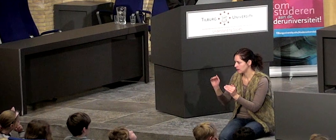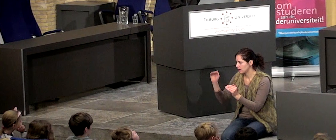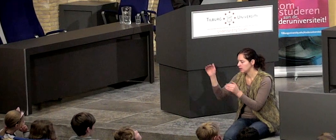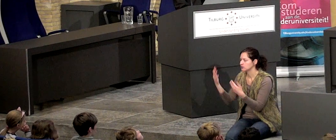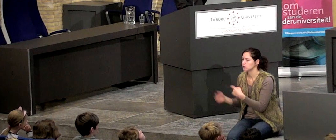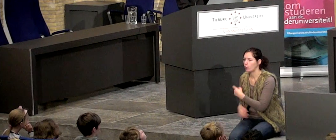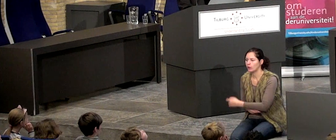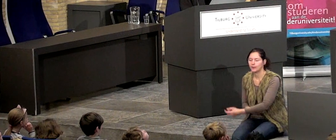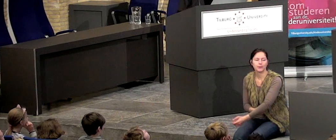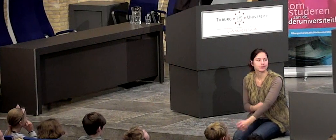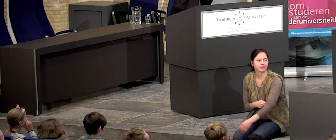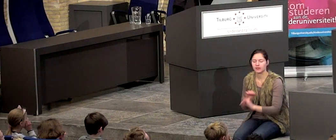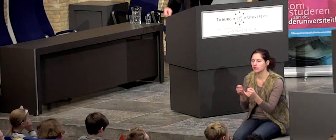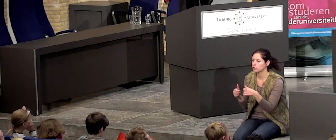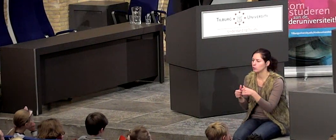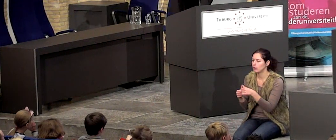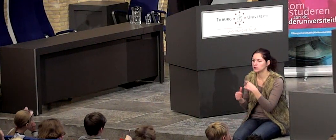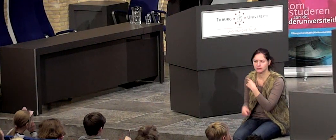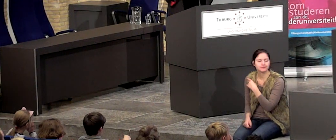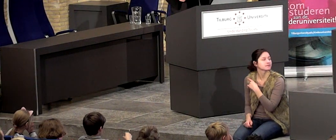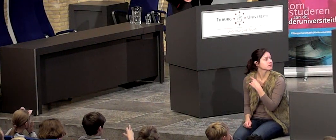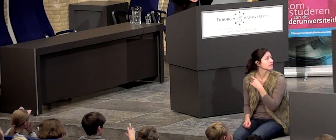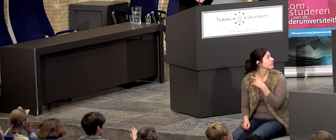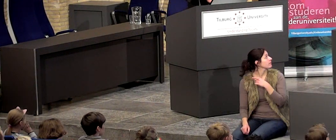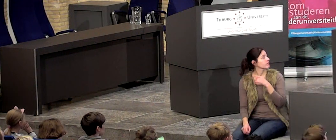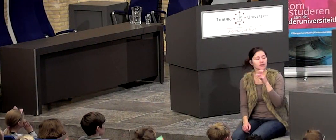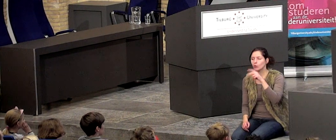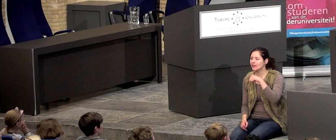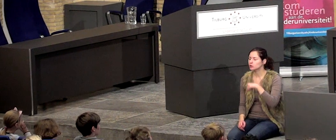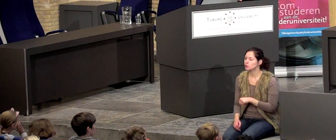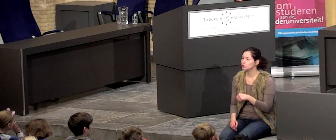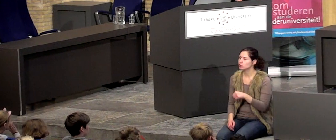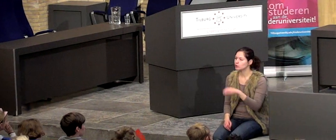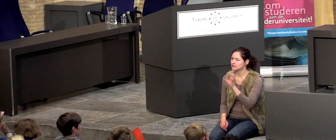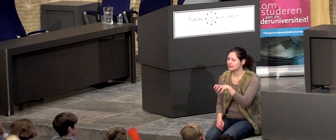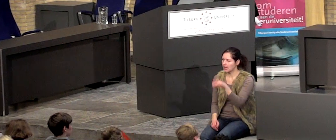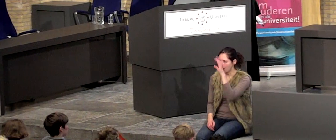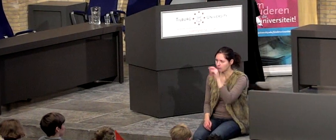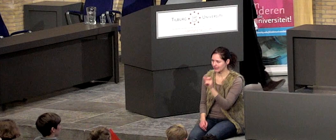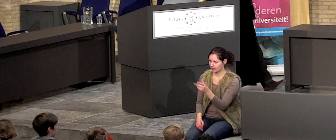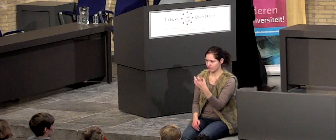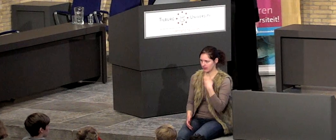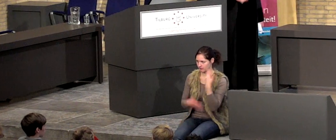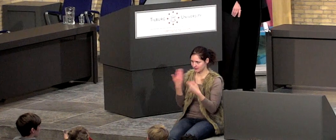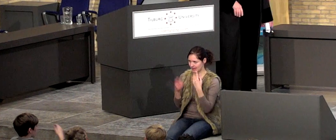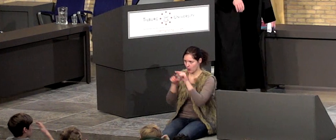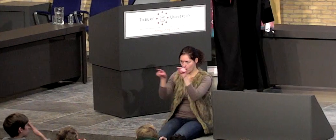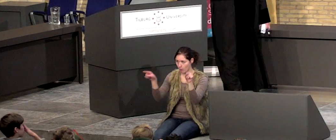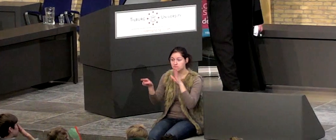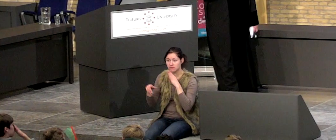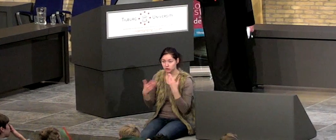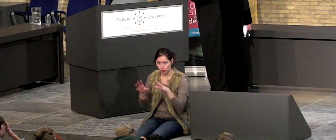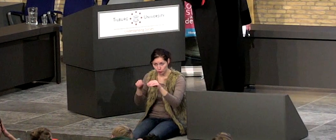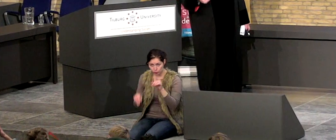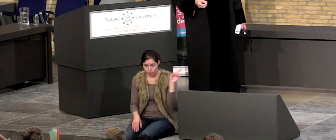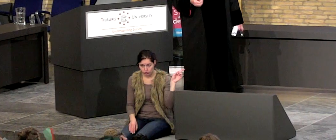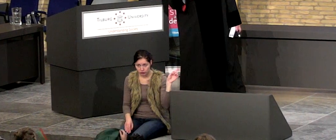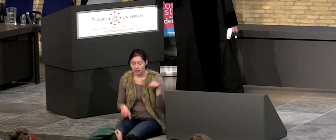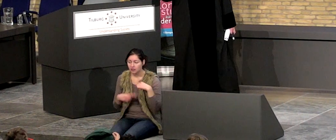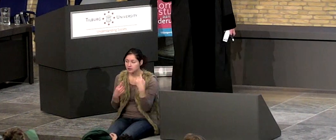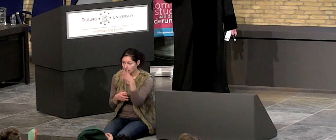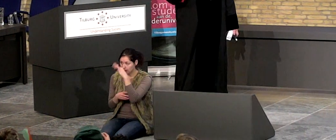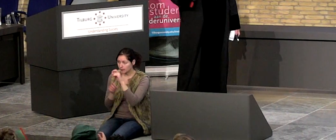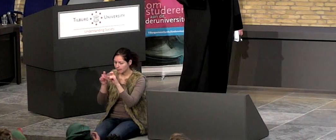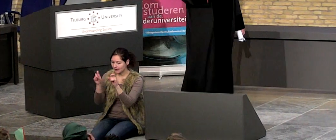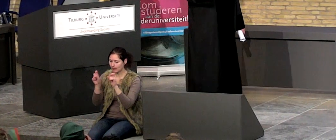toepassen. En nou kom ik eigenlijk op het centrale begrip waar ik het met jullie over wil hebben. Als je dat doet, dan komen we bij een begrip